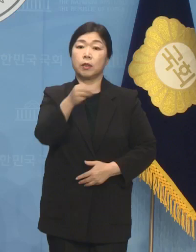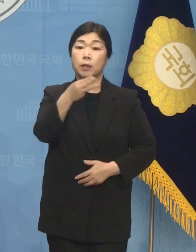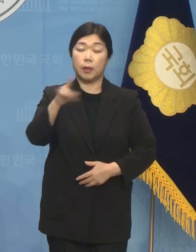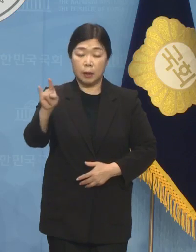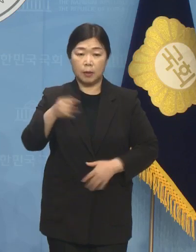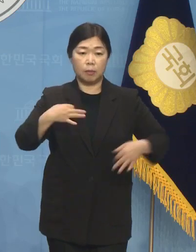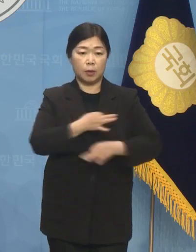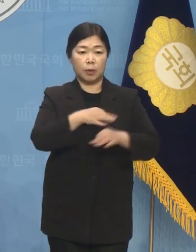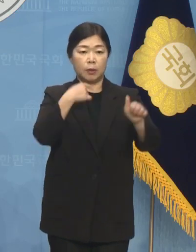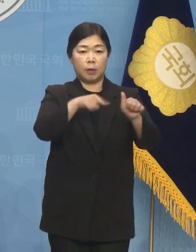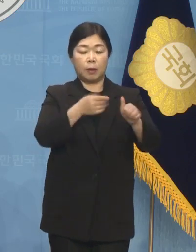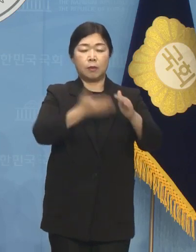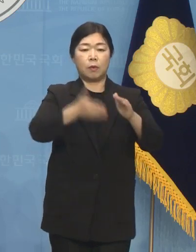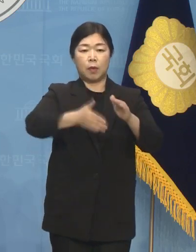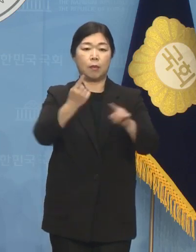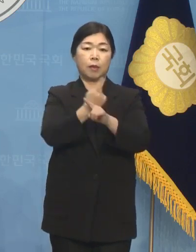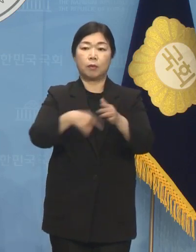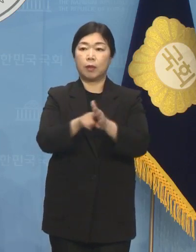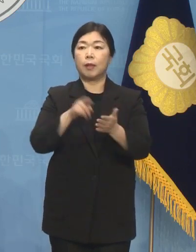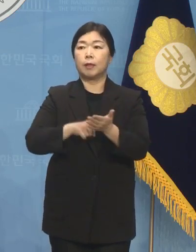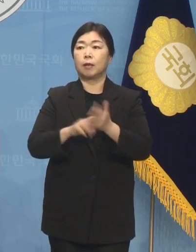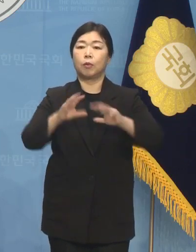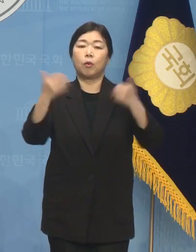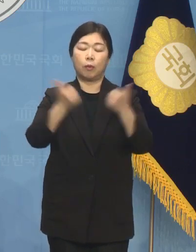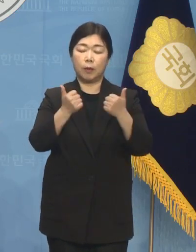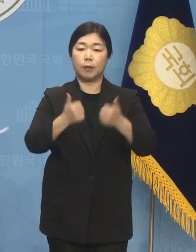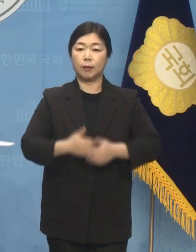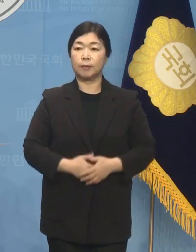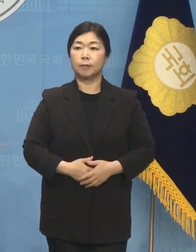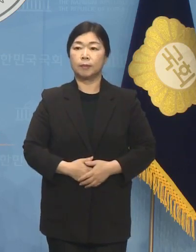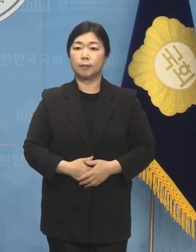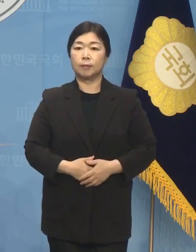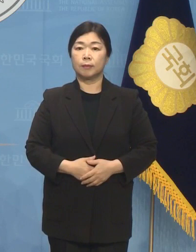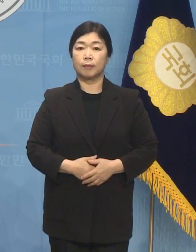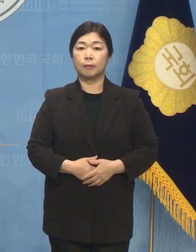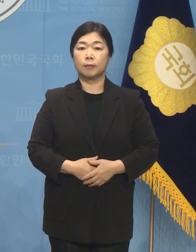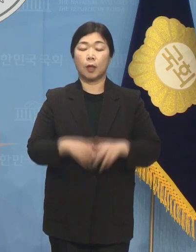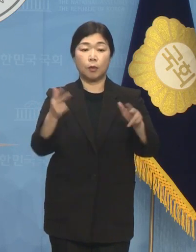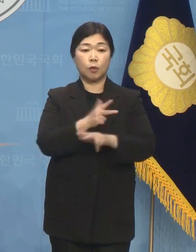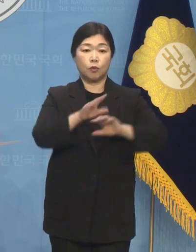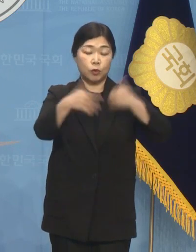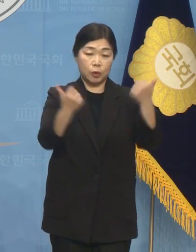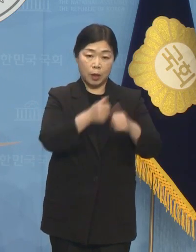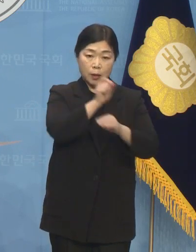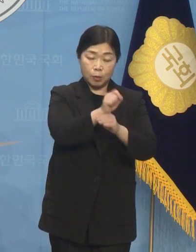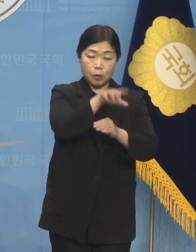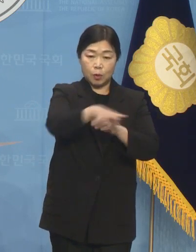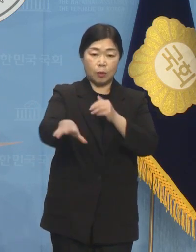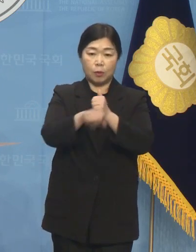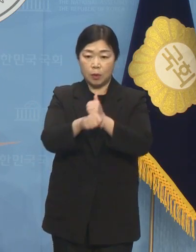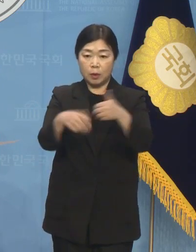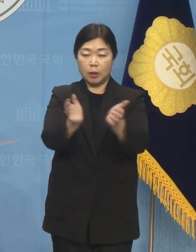비리사학 정상화를 위한 긴급토론회가 진행될 예정입니다. 이번 주 국회 사무처와 소속기관의